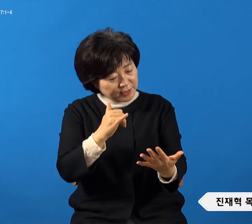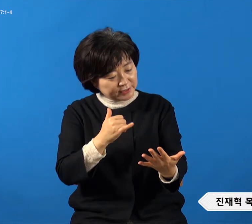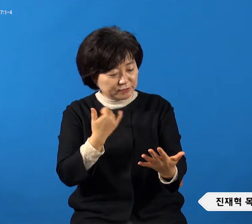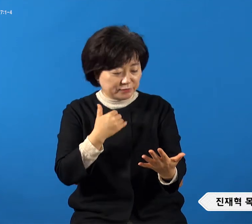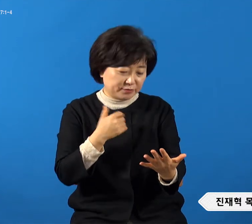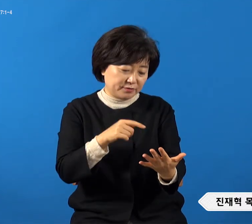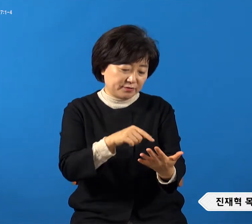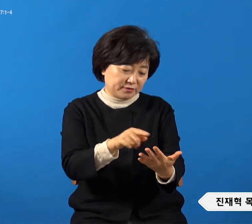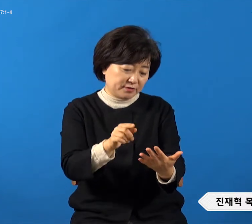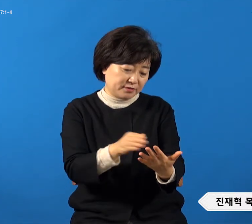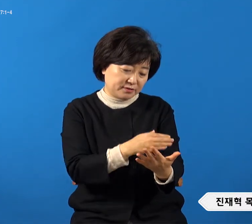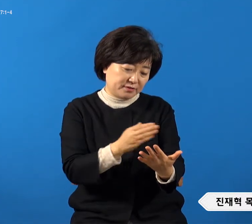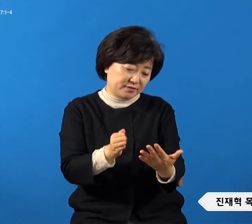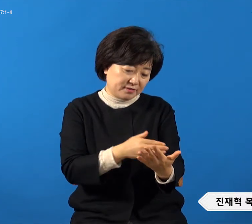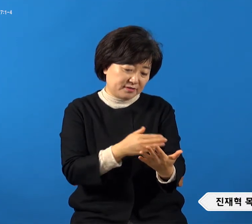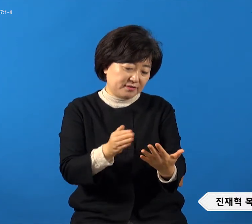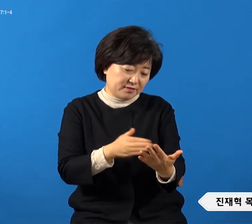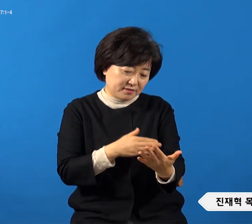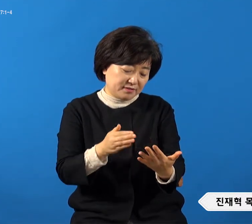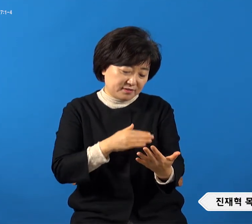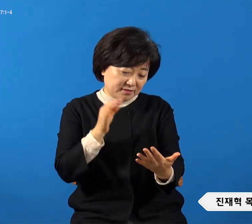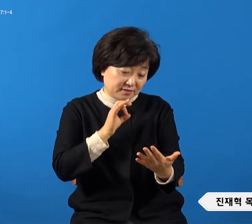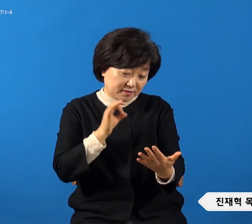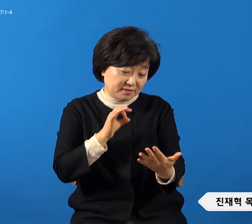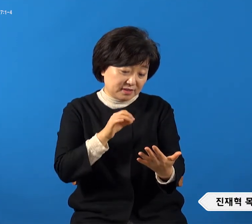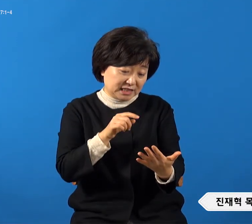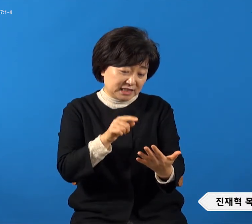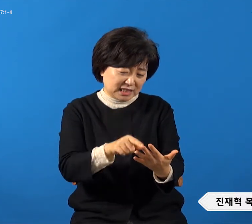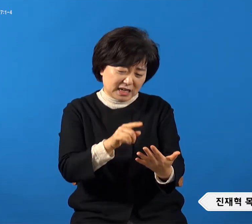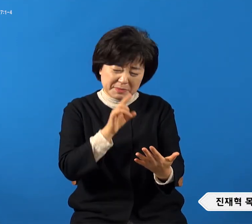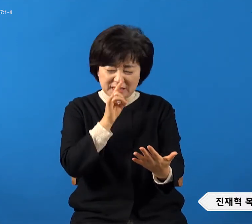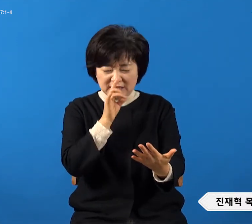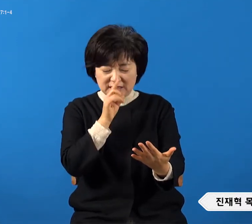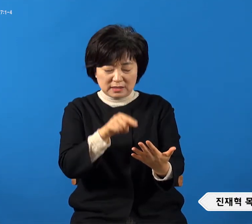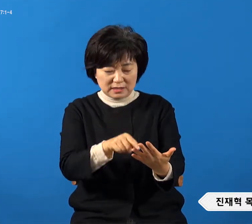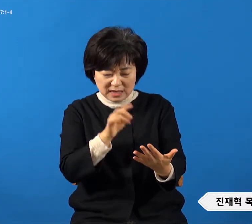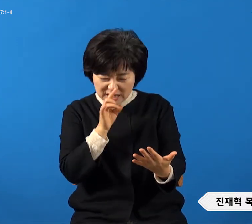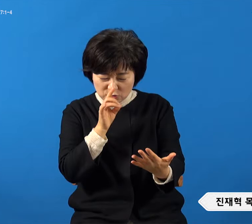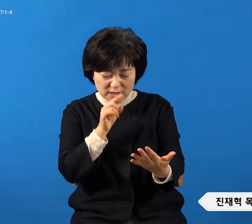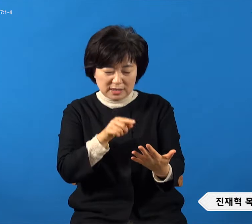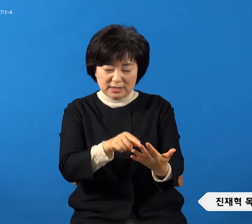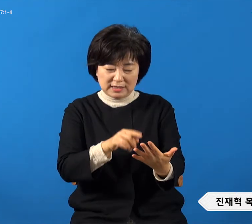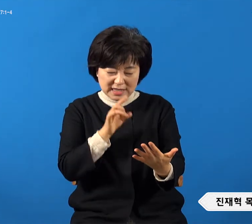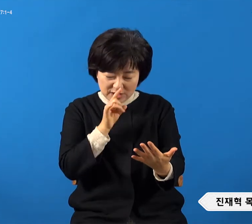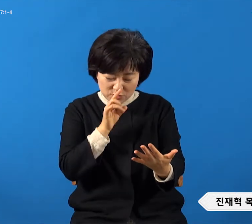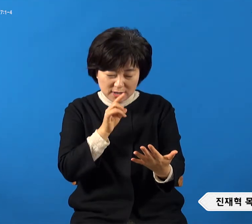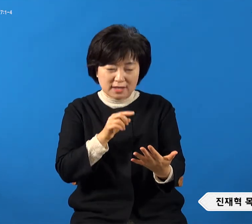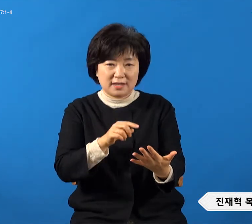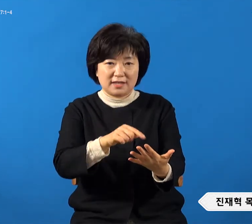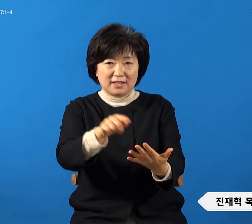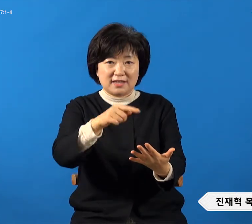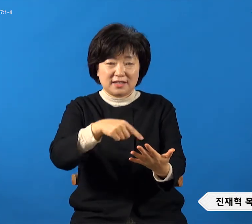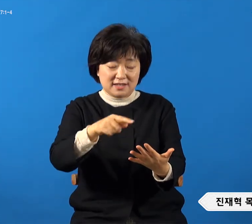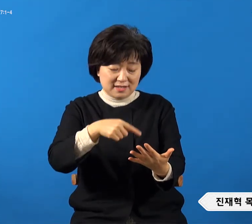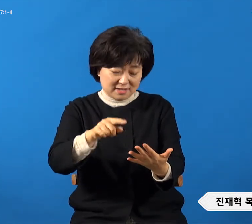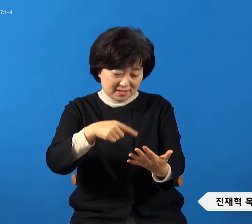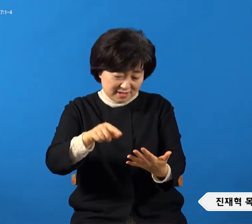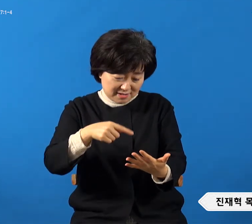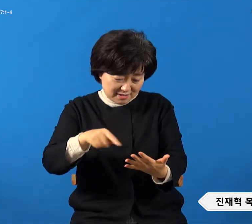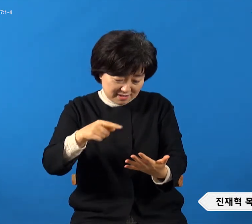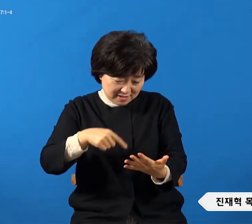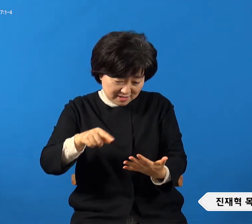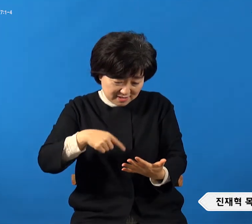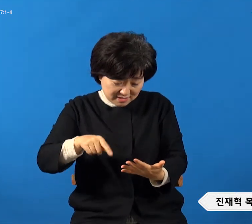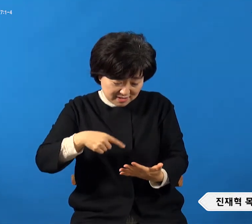얘기할 수 있을까? 누구와 좀 나눌 수 있을까? 이 사람은 이래서 안 되고 저 사람은 저래서 안 되고 그렇게 쭉쭉